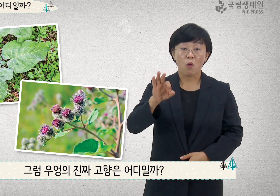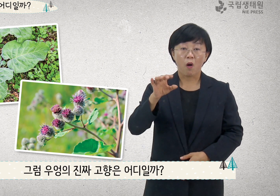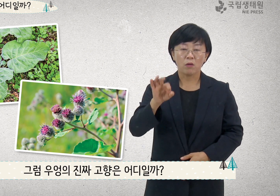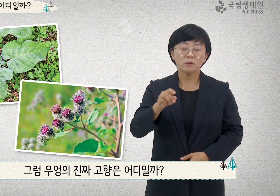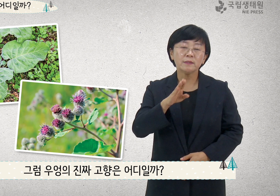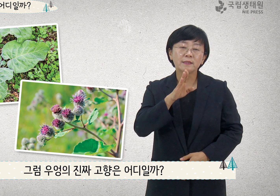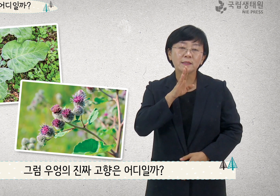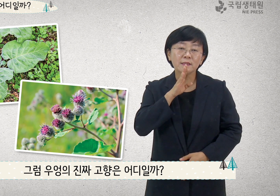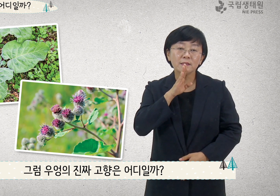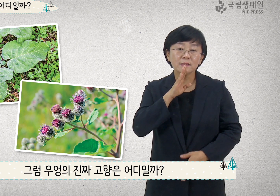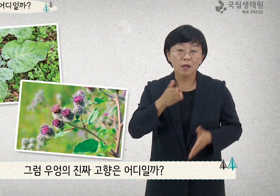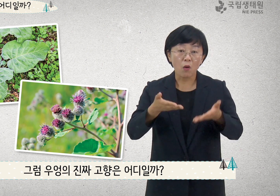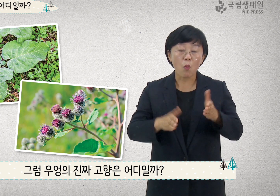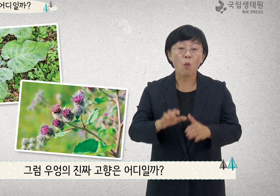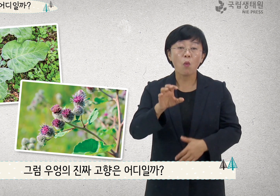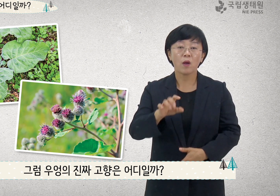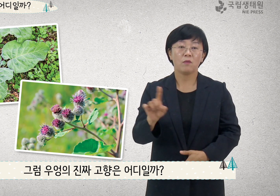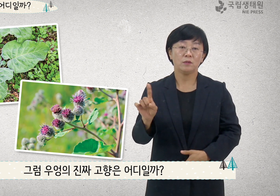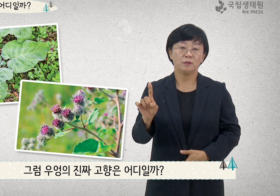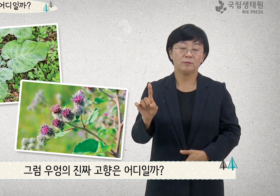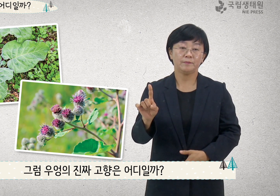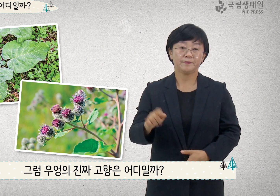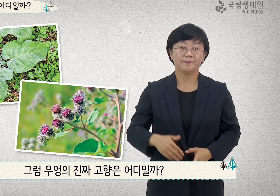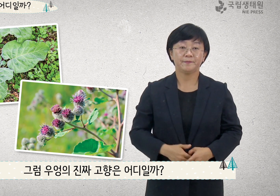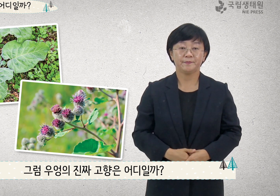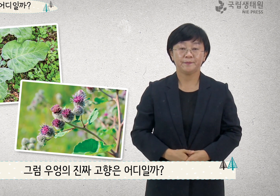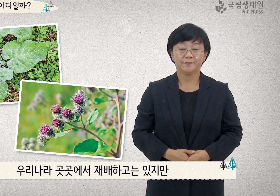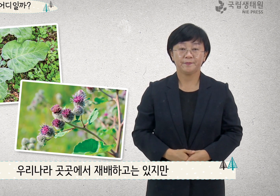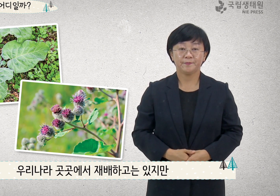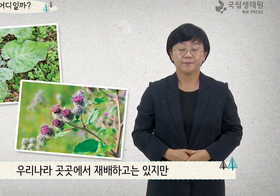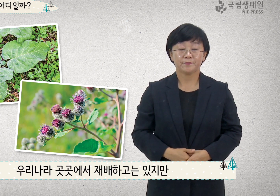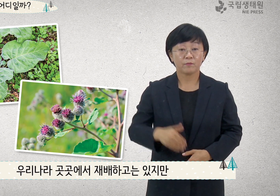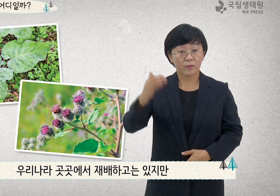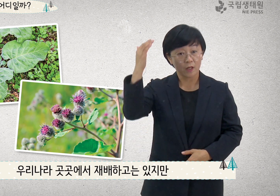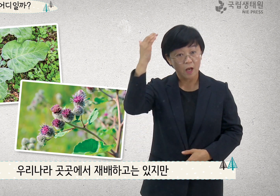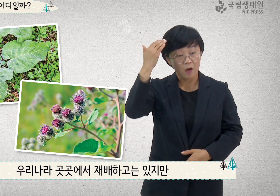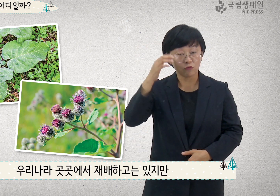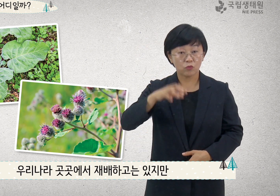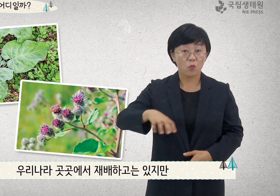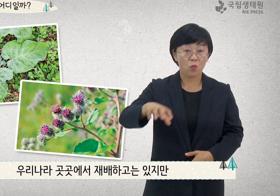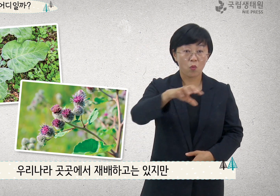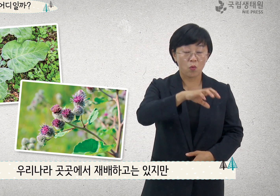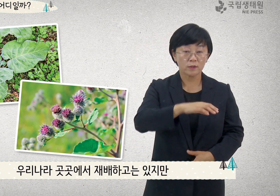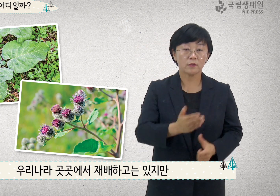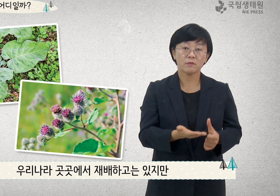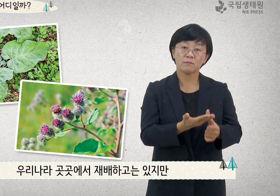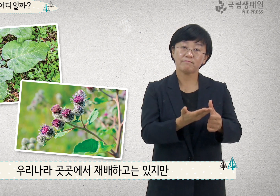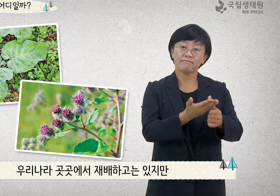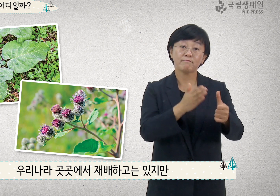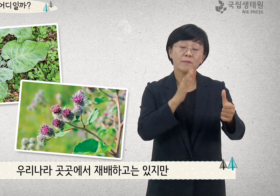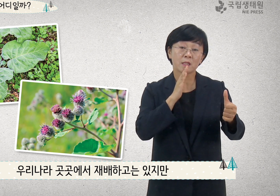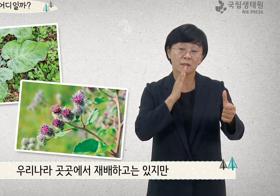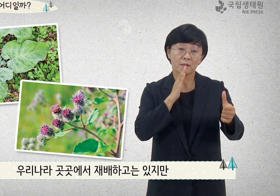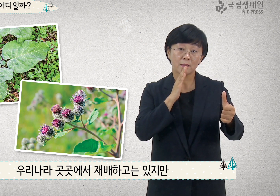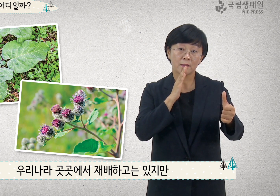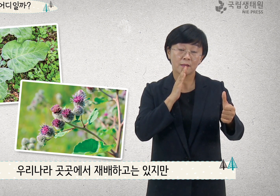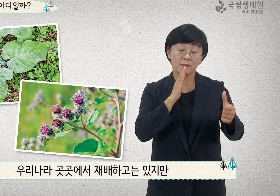그럼 우엉의 진짜 고향은 어디일까? 우리나라 곳곳에서 재배하고는